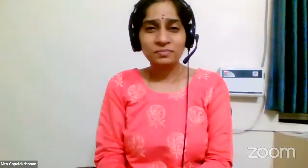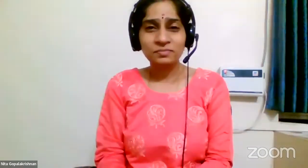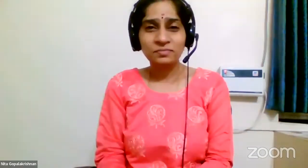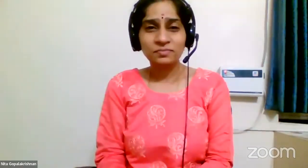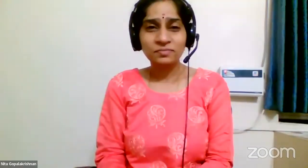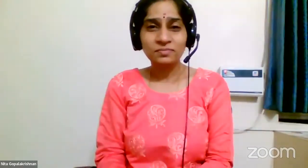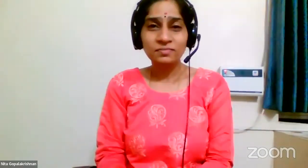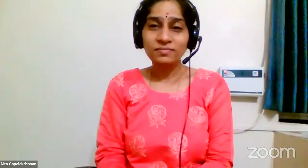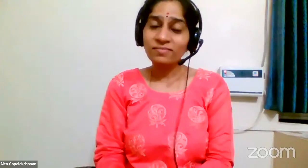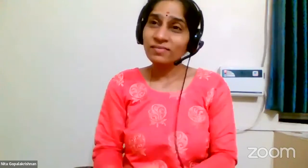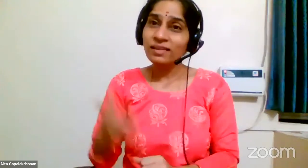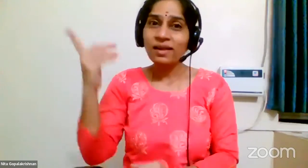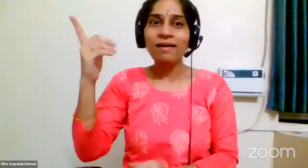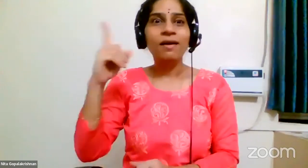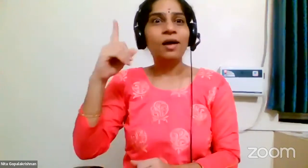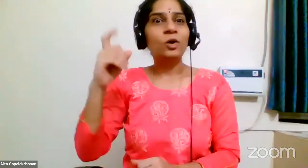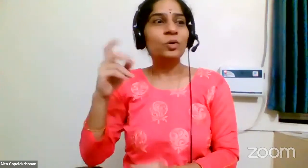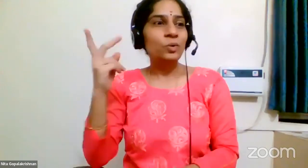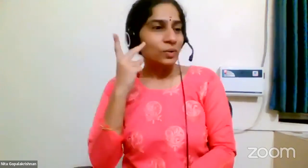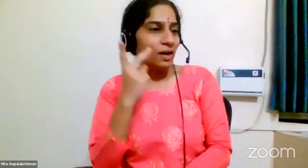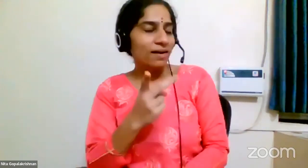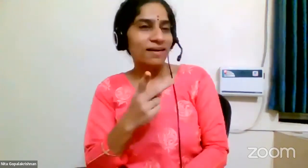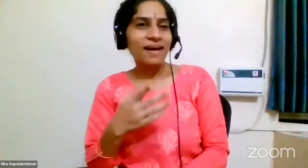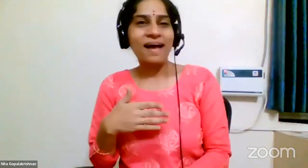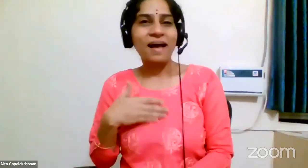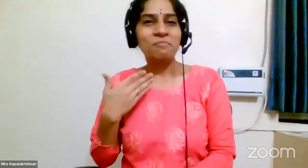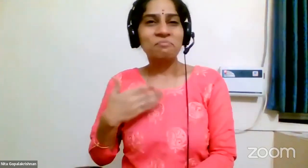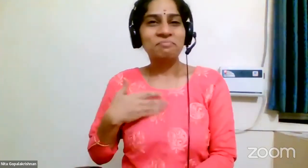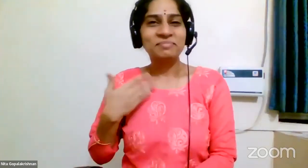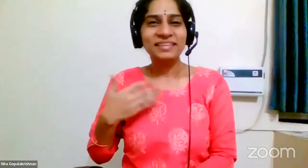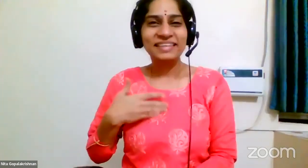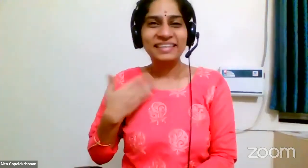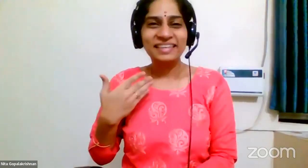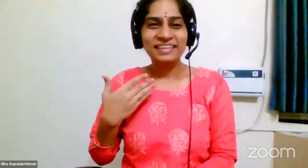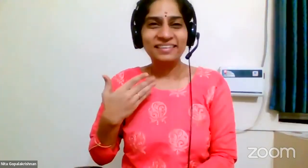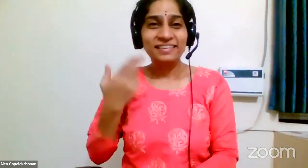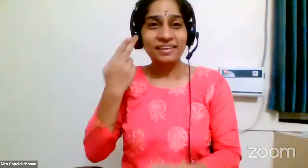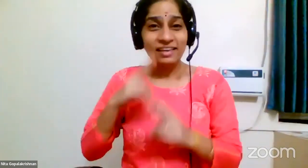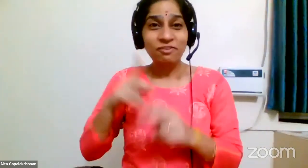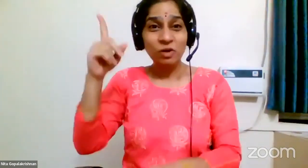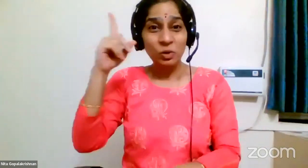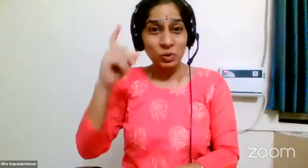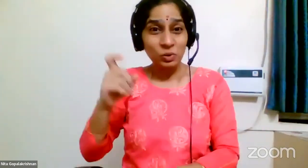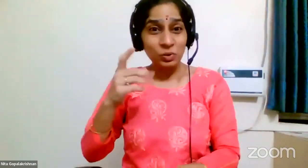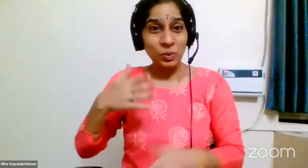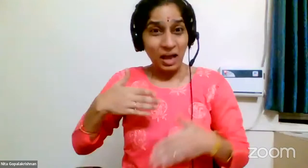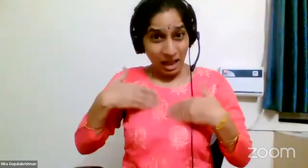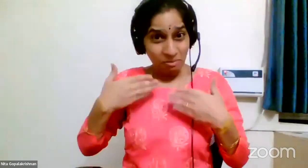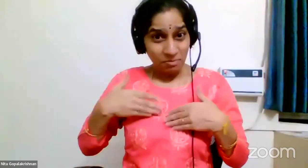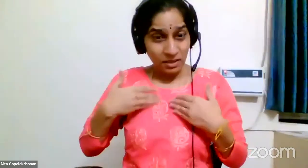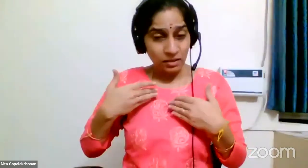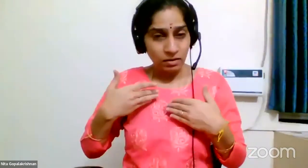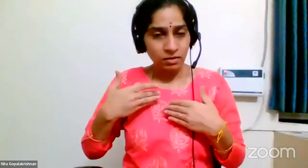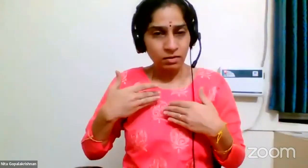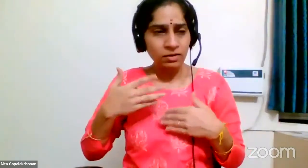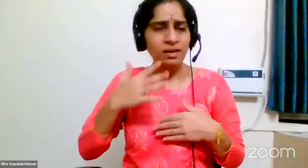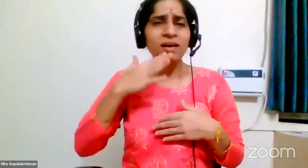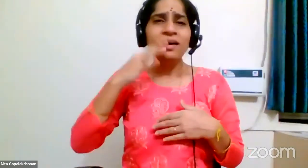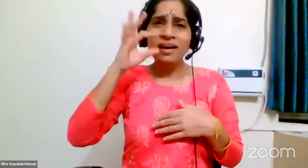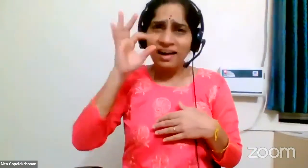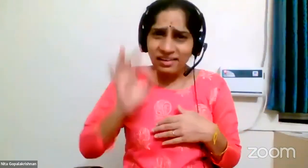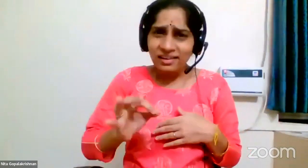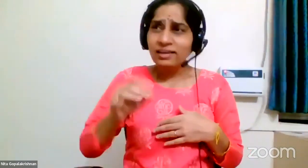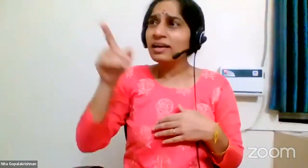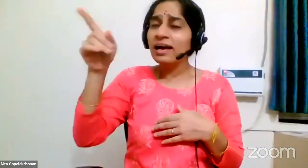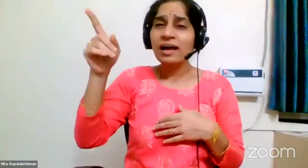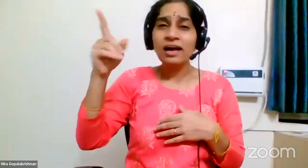तो वो हम पे प्रसन्न हो जाएंगे, और जब गुरु प्रसन्न होते हैं तो वास्तव में ये जो ज्ञान है, जो हम अभी